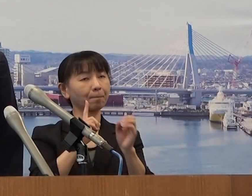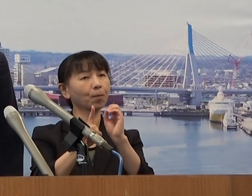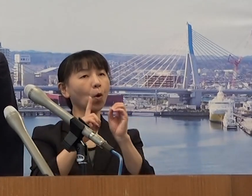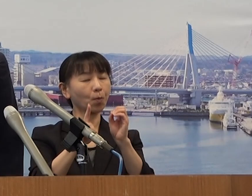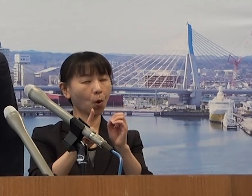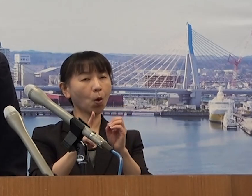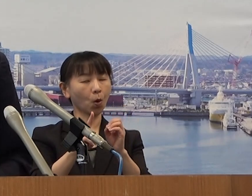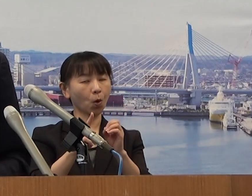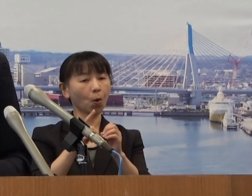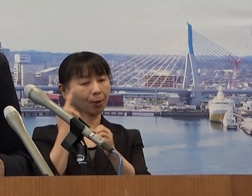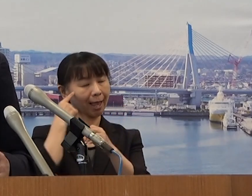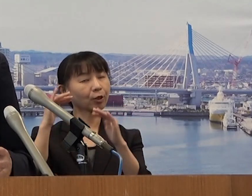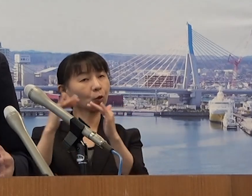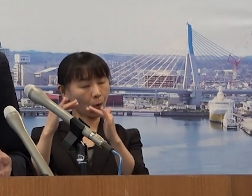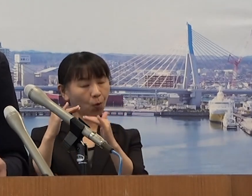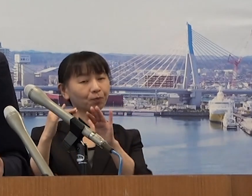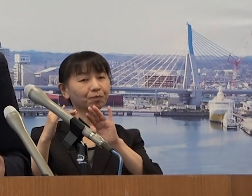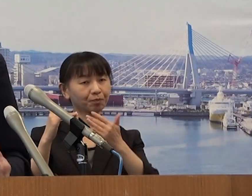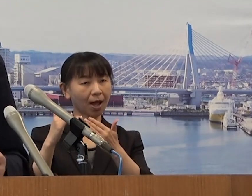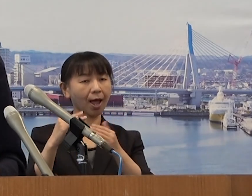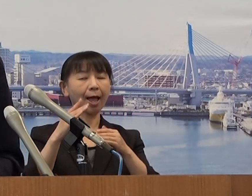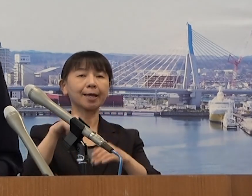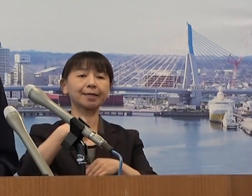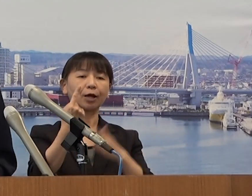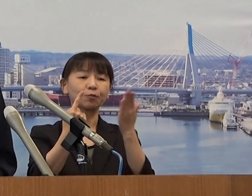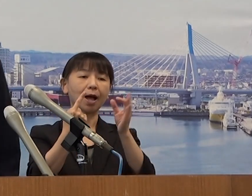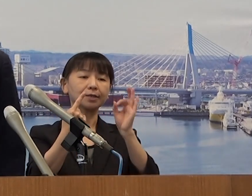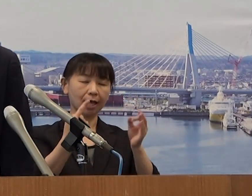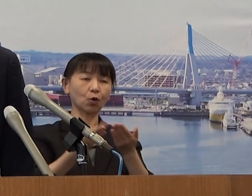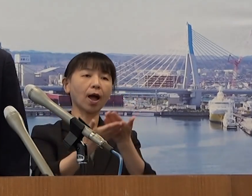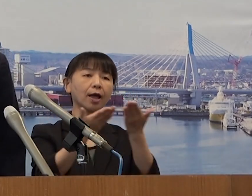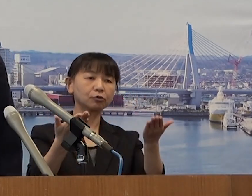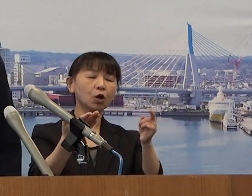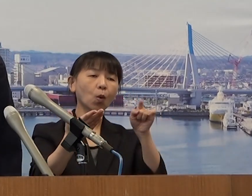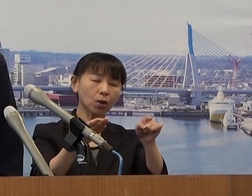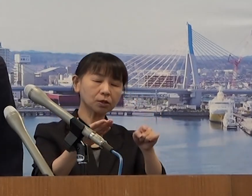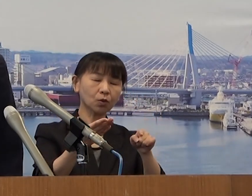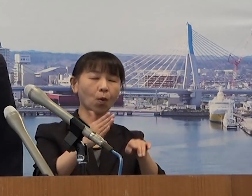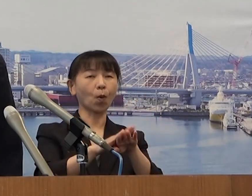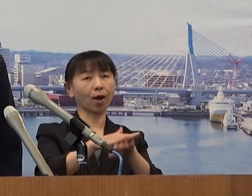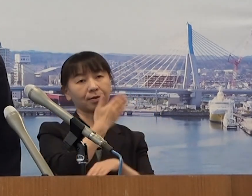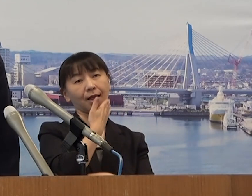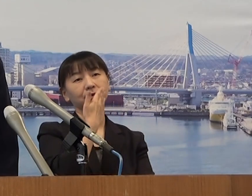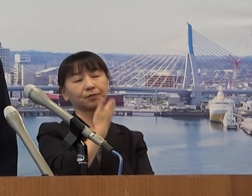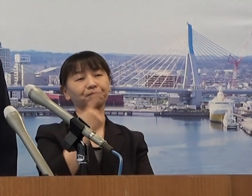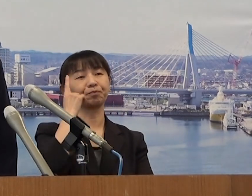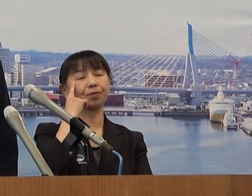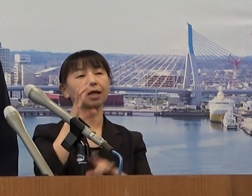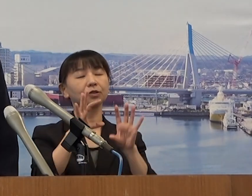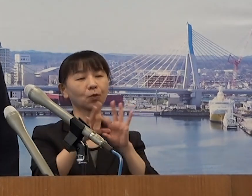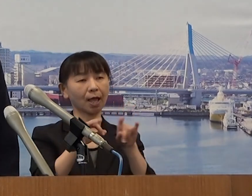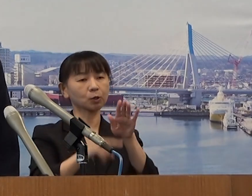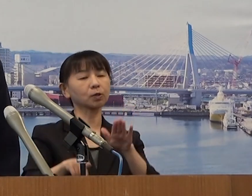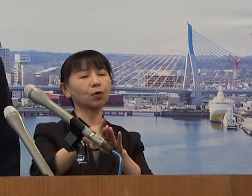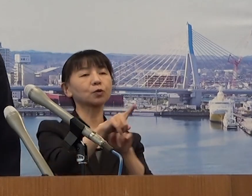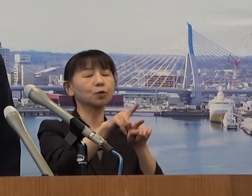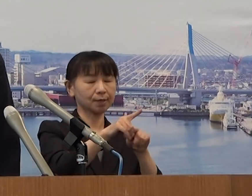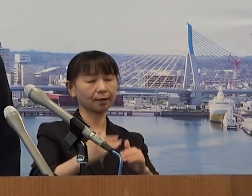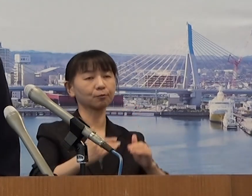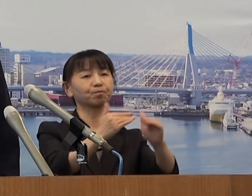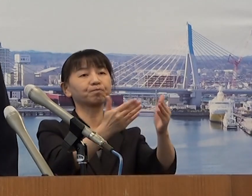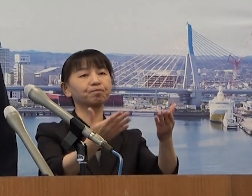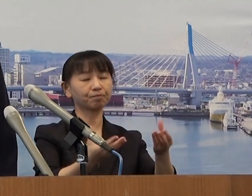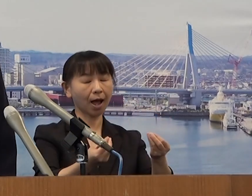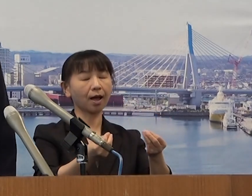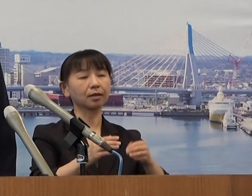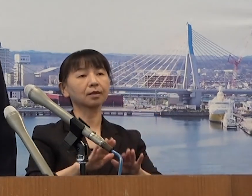、その 100% 配布できるというそちらの方が重要だと思っておりますので、そちらを優先していく